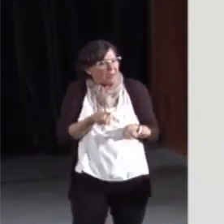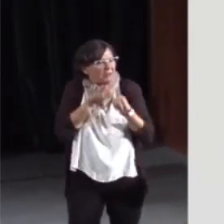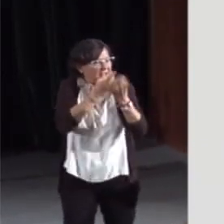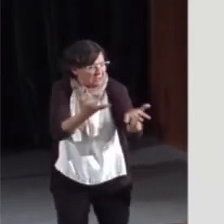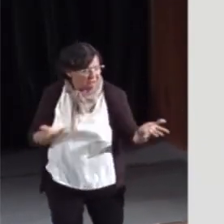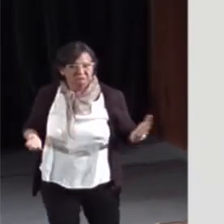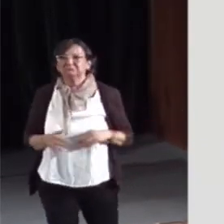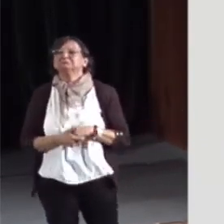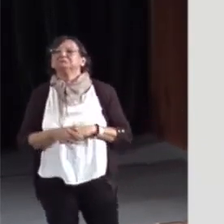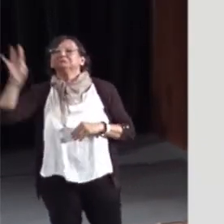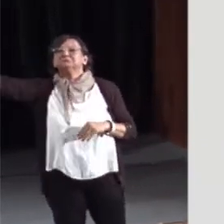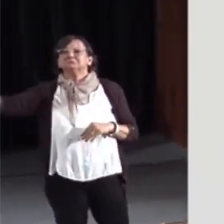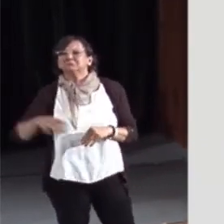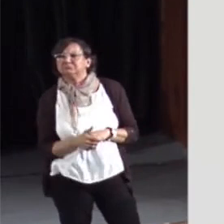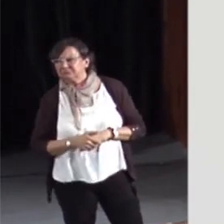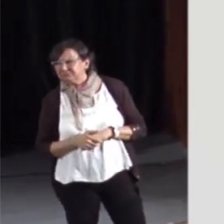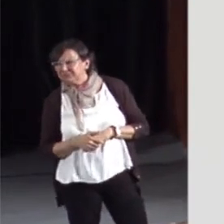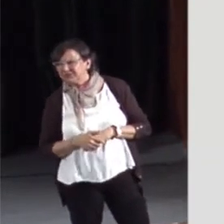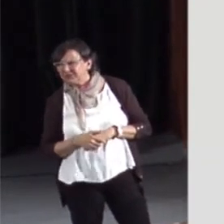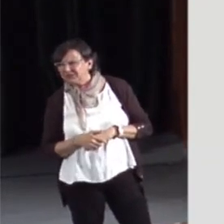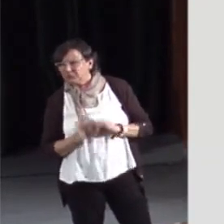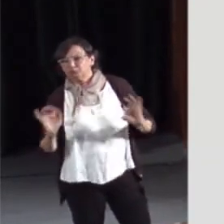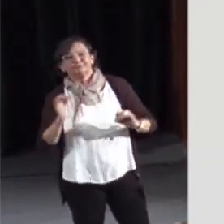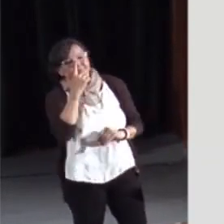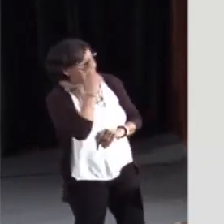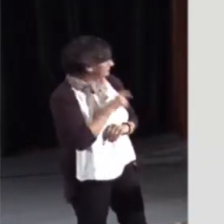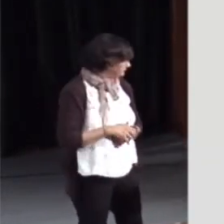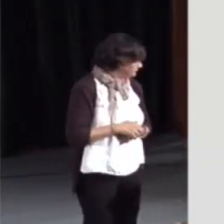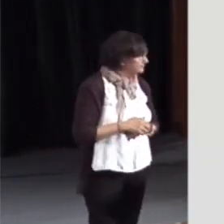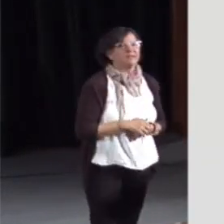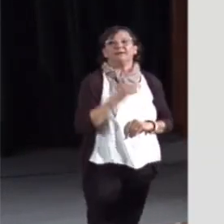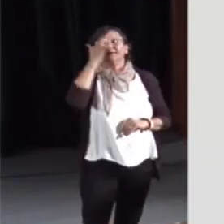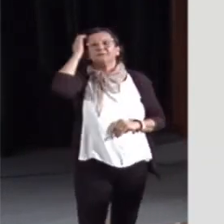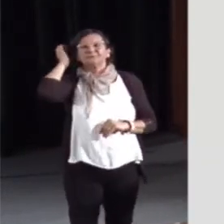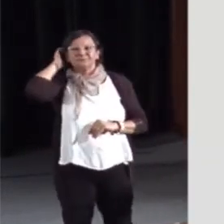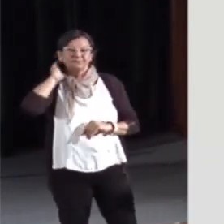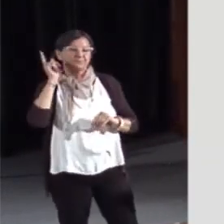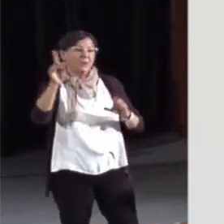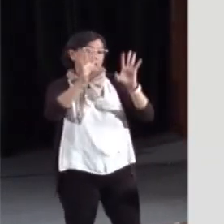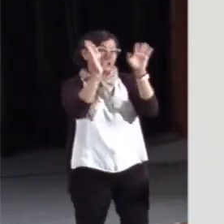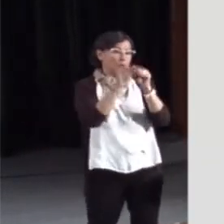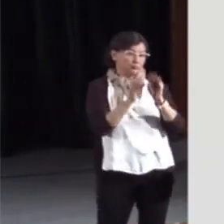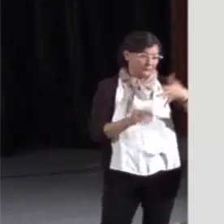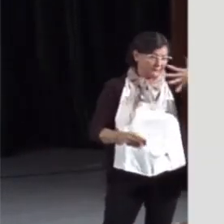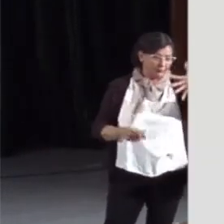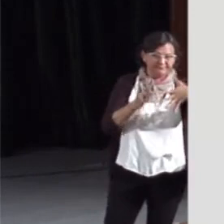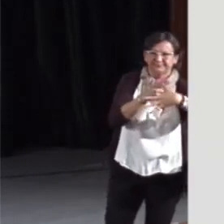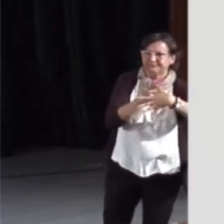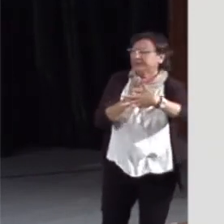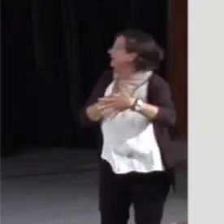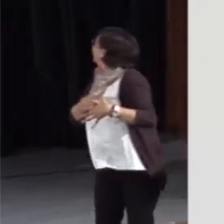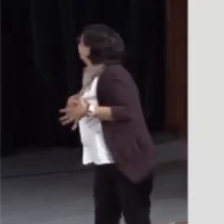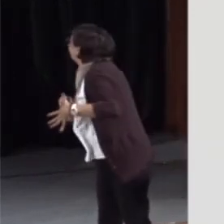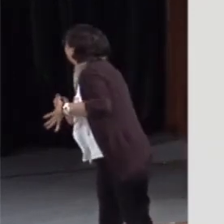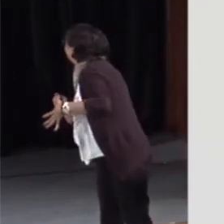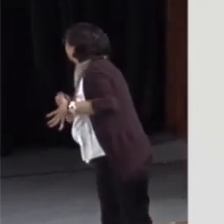expresiones, automáticamente se está dando información sobre la intensidad, en este caso, del agua, o hacia dónde va, o de dónde